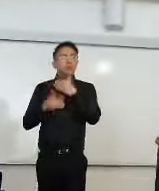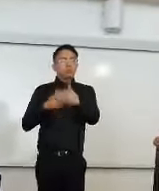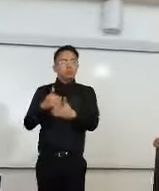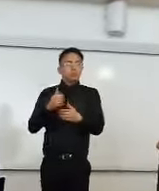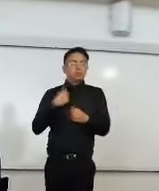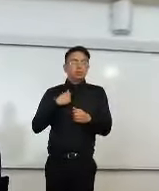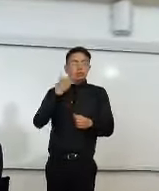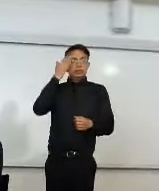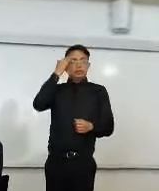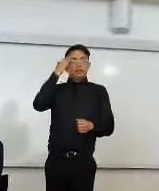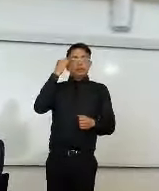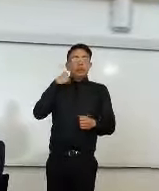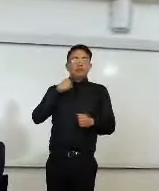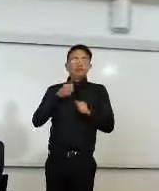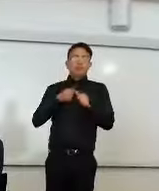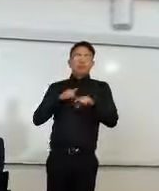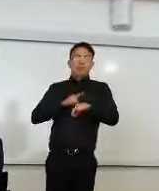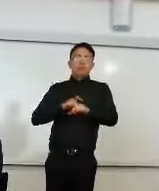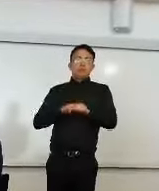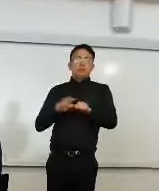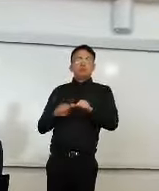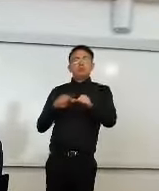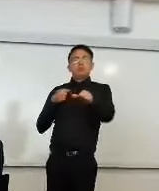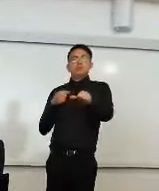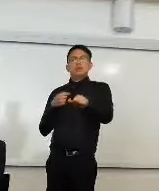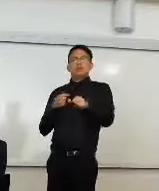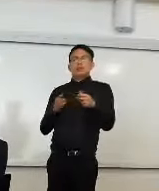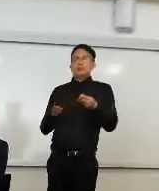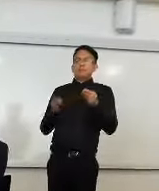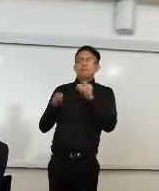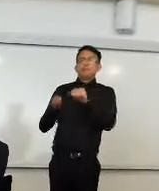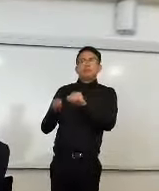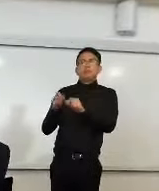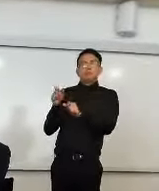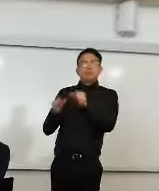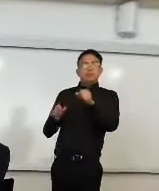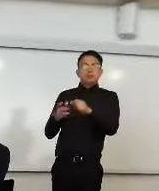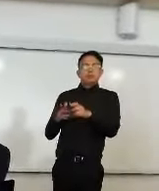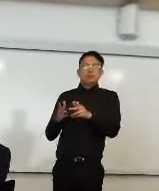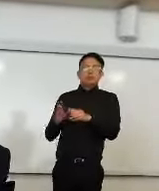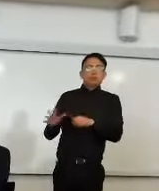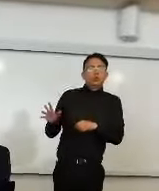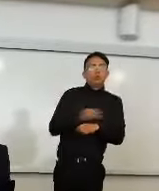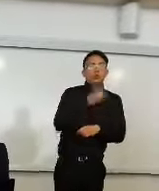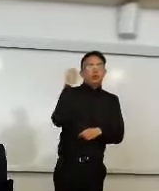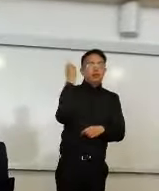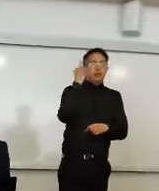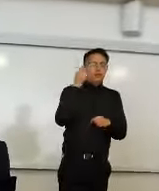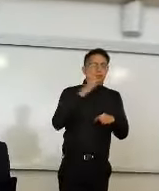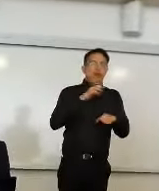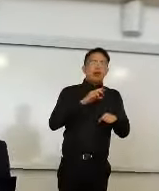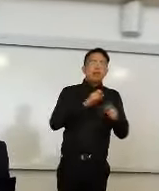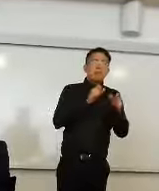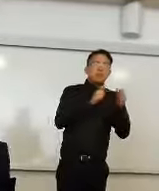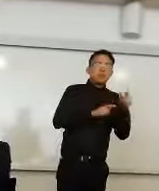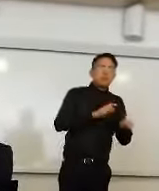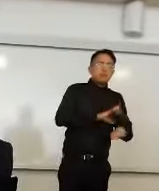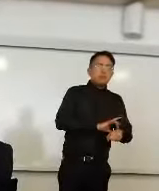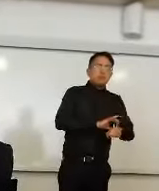plazo, mediano y largo plazo, sobre el fortalecimiento de ese talento humano, que nos vamos a enfrentar con la población en el territorio,